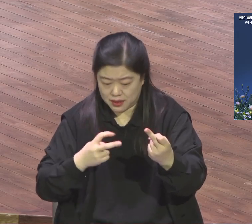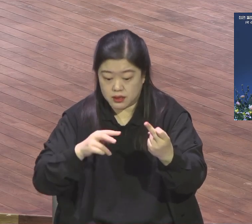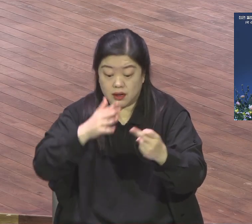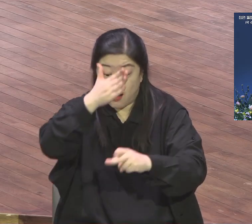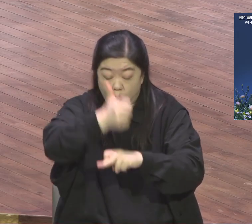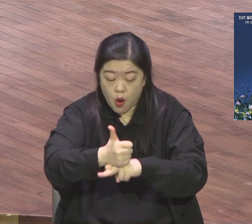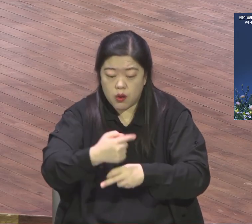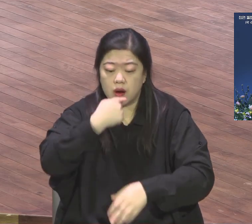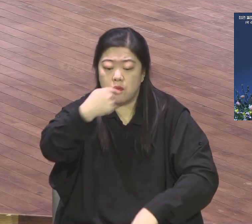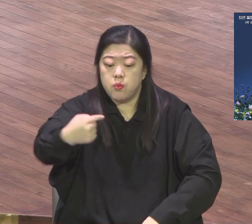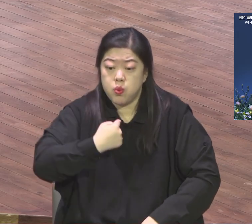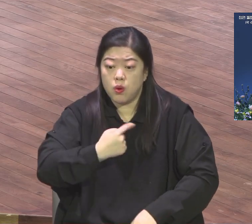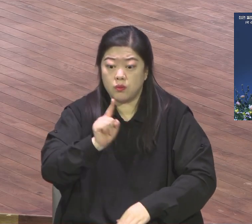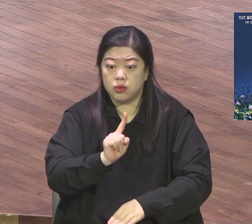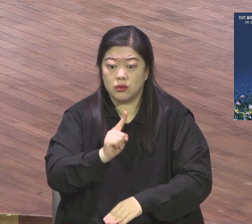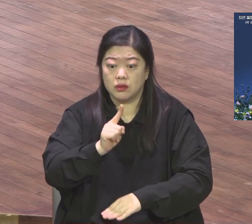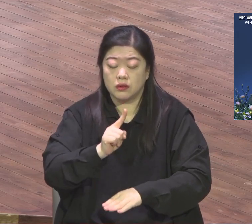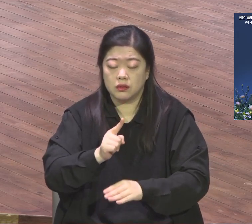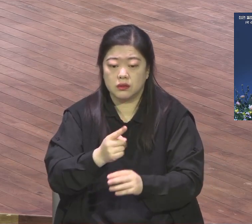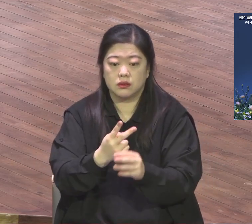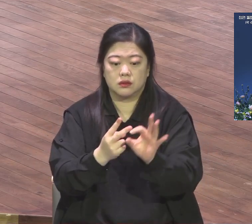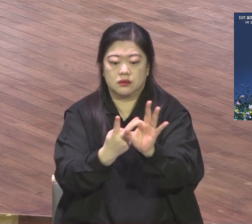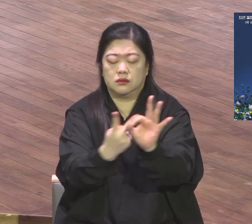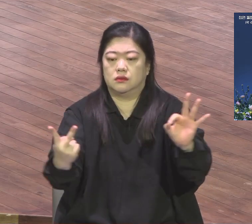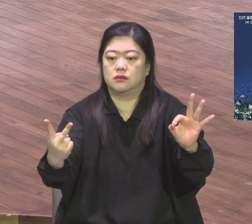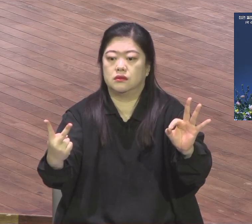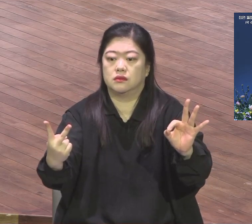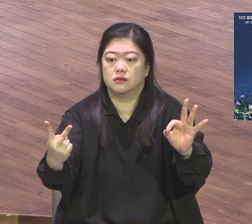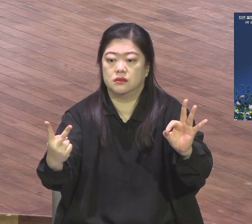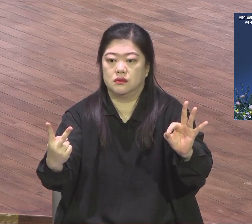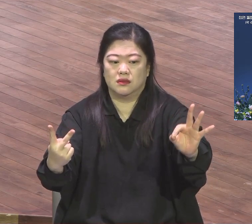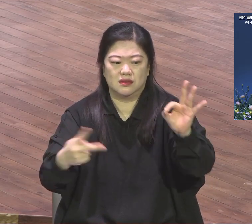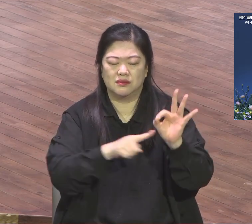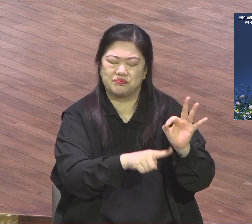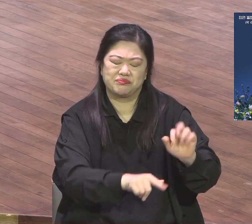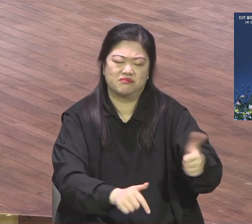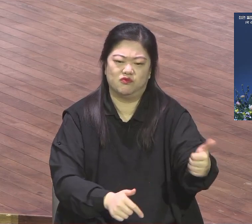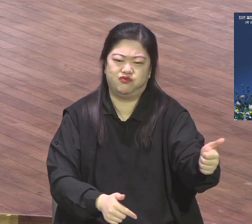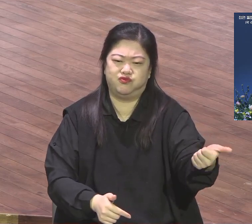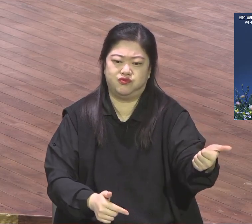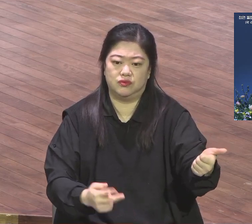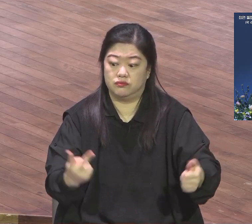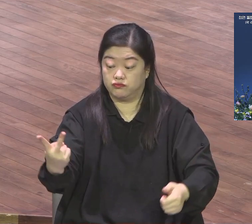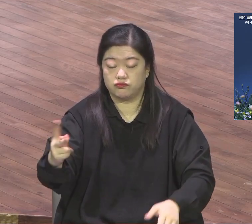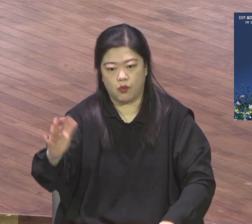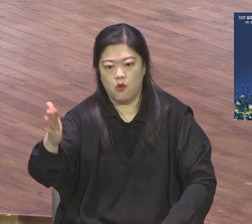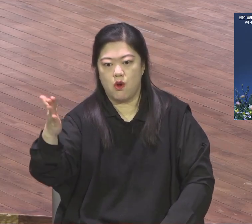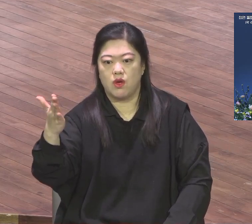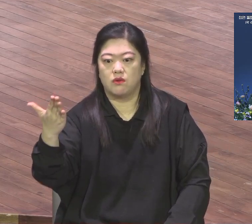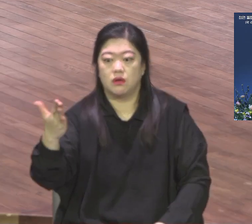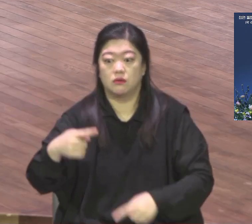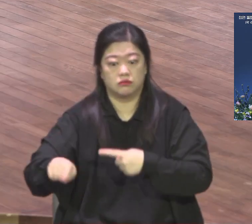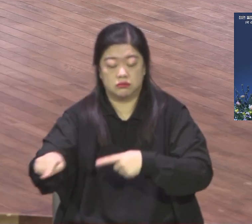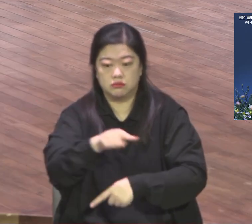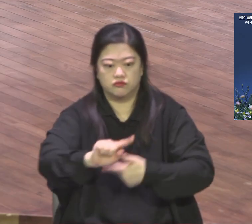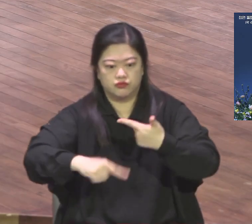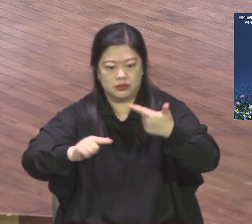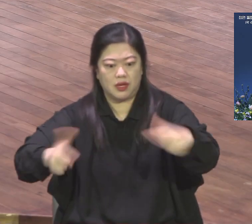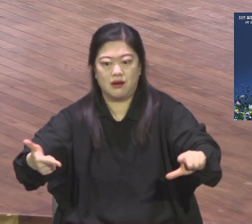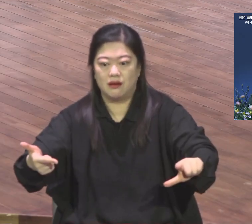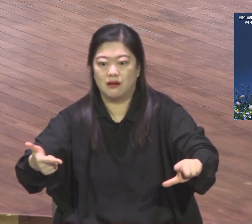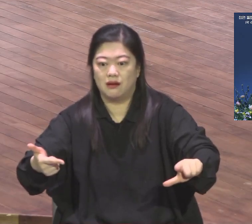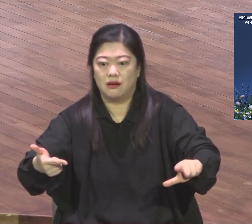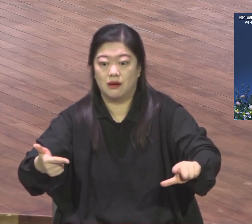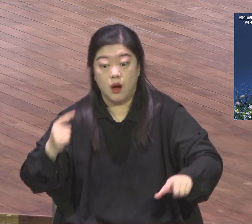때 완전히 믿음의 눈으로 본 거예요. 전능자 하나님이 나의 배경이다. 전능자 하나님과